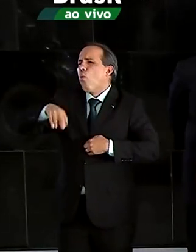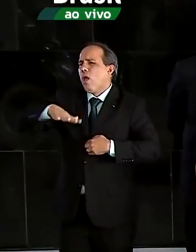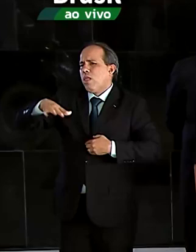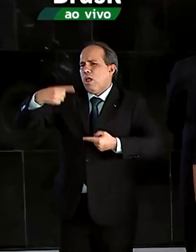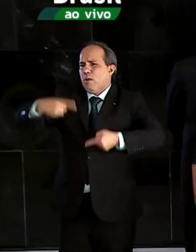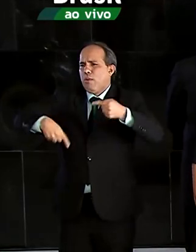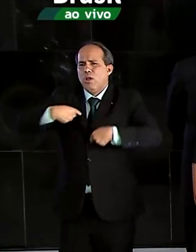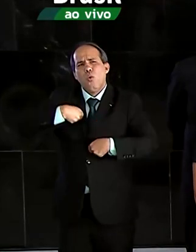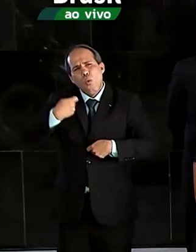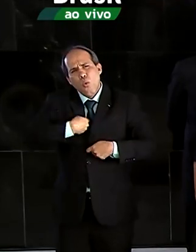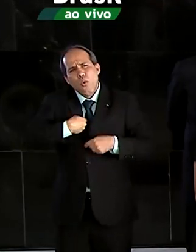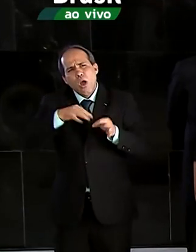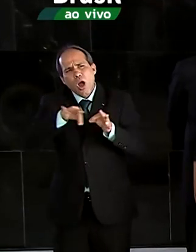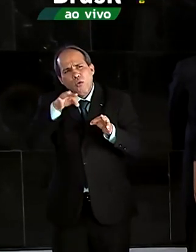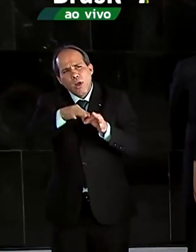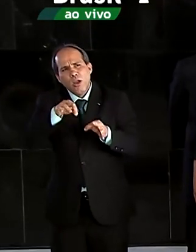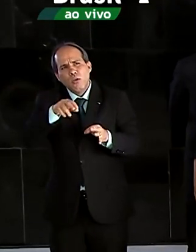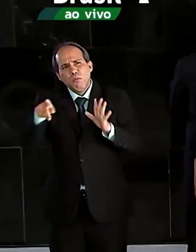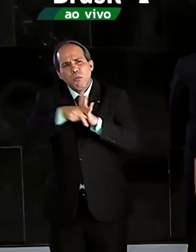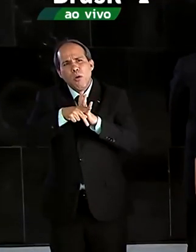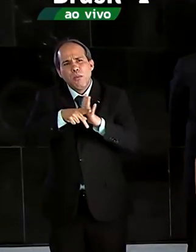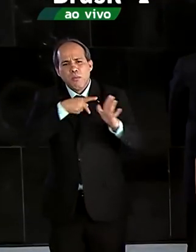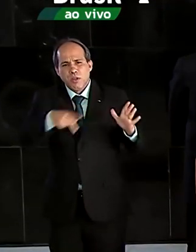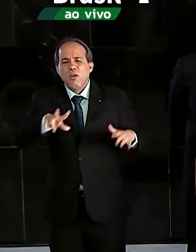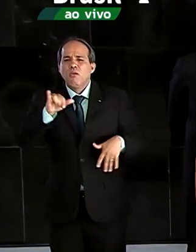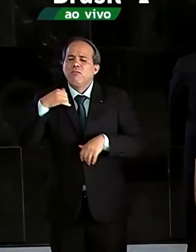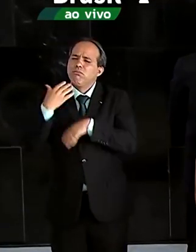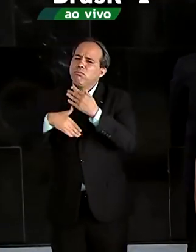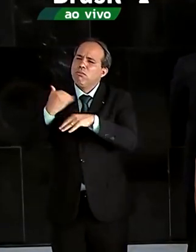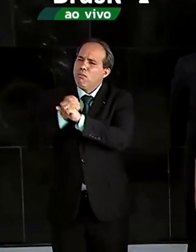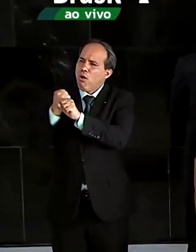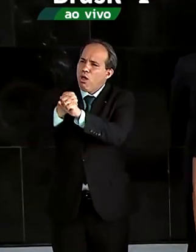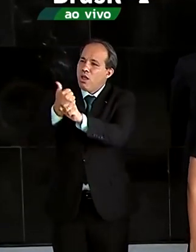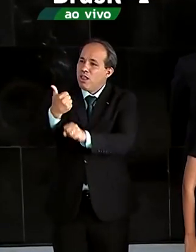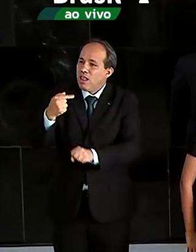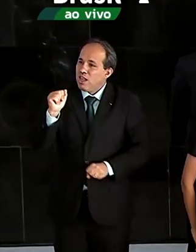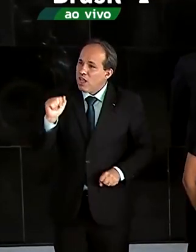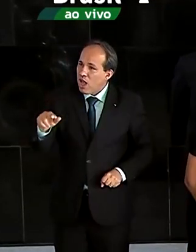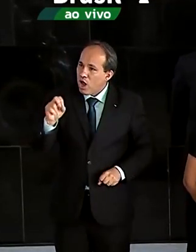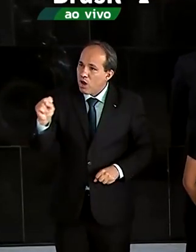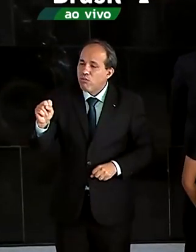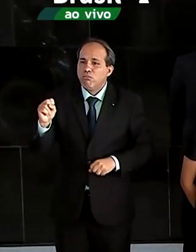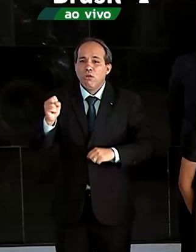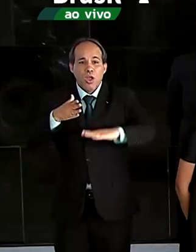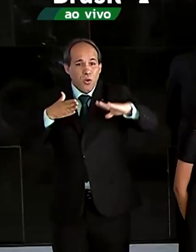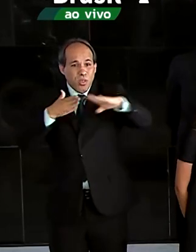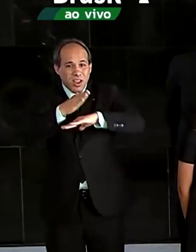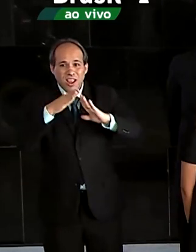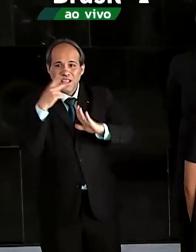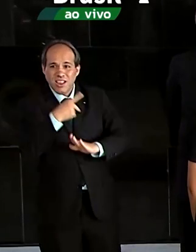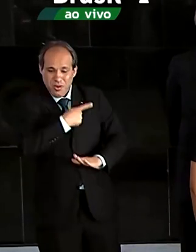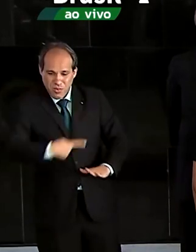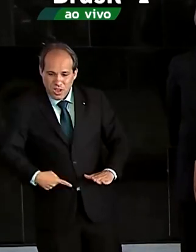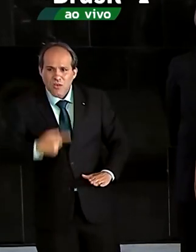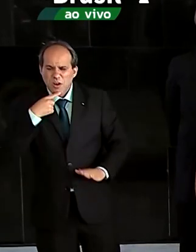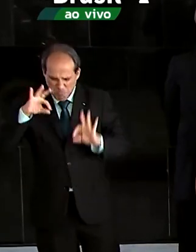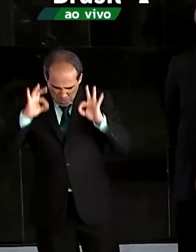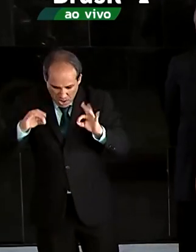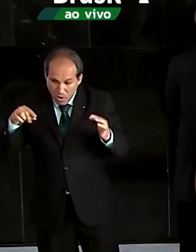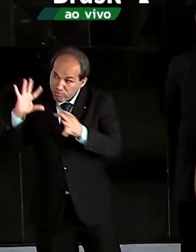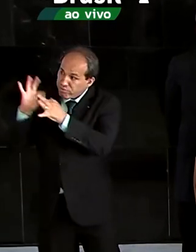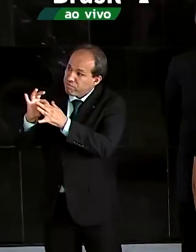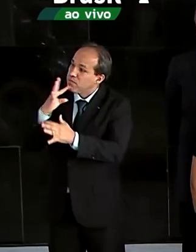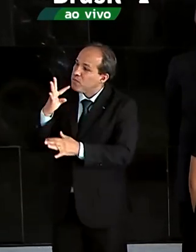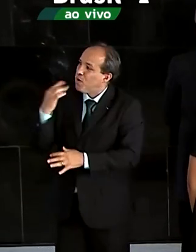eu falei, eu vou ser o alfaiate do presidente. E se passaram 17 anos, quando eu cheguei lá na casa do presidente, falei, é hoje.